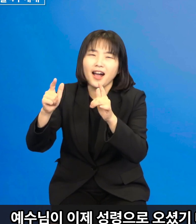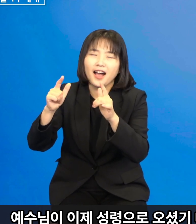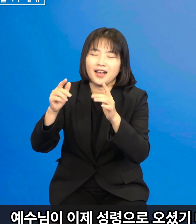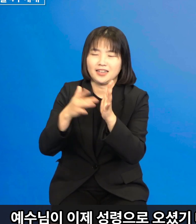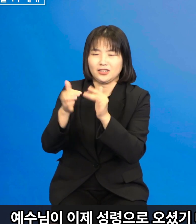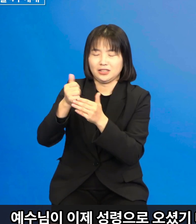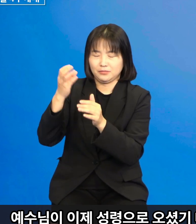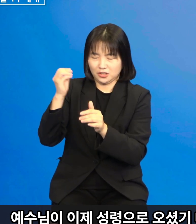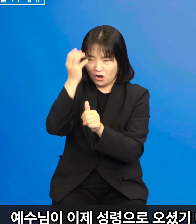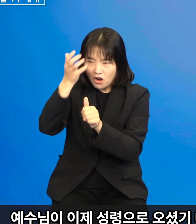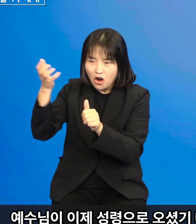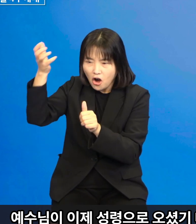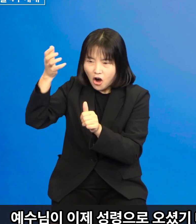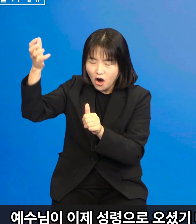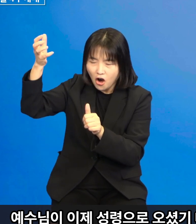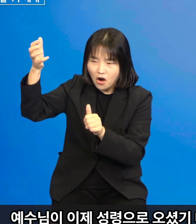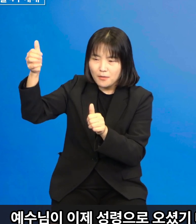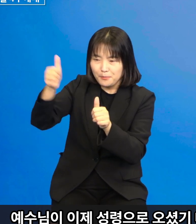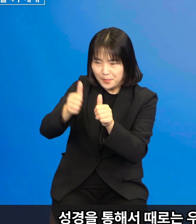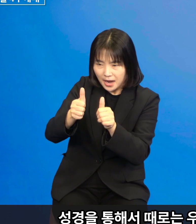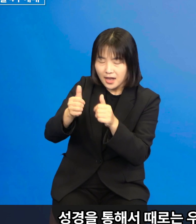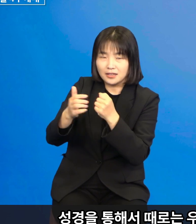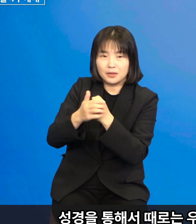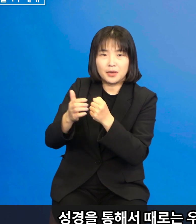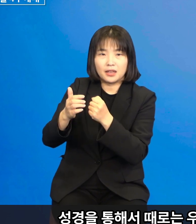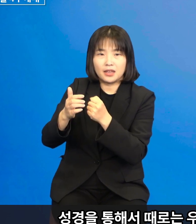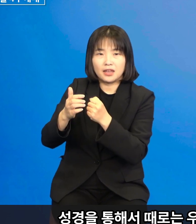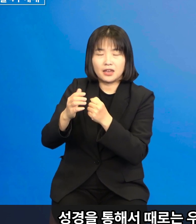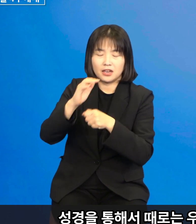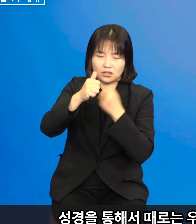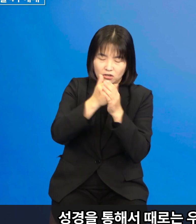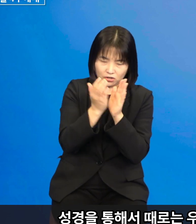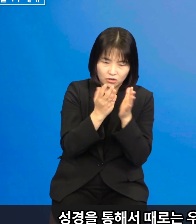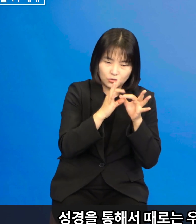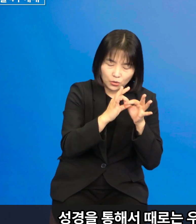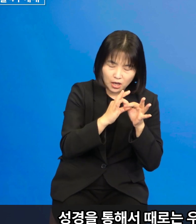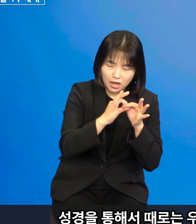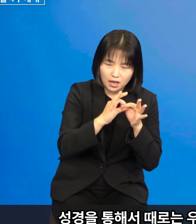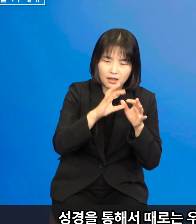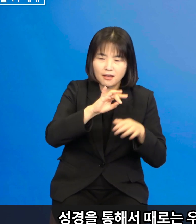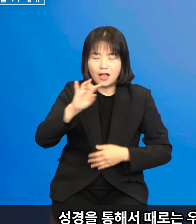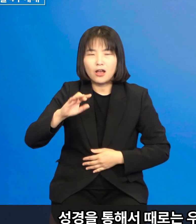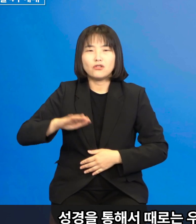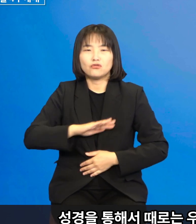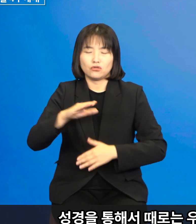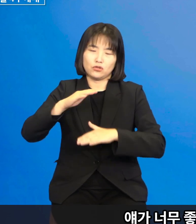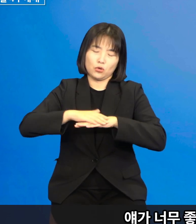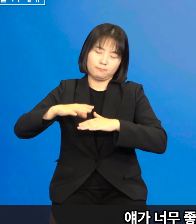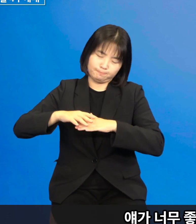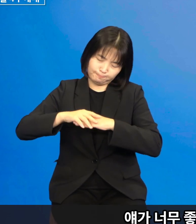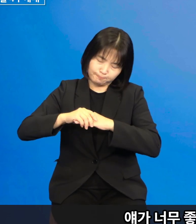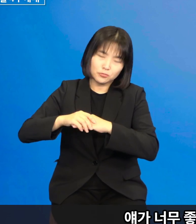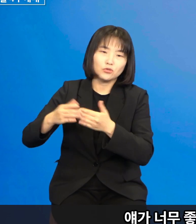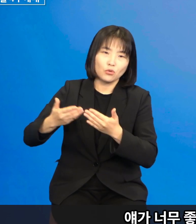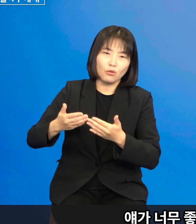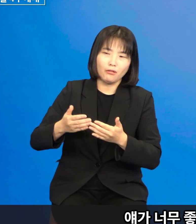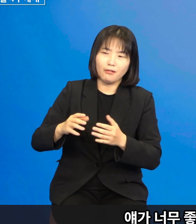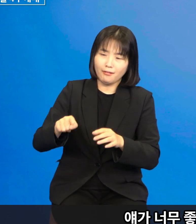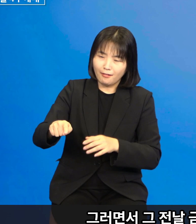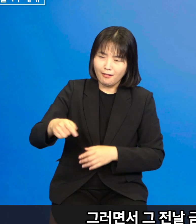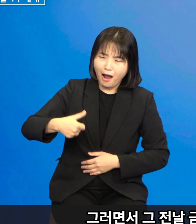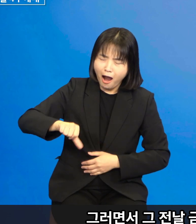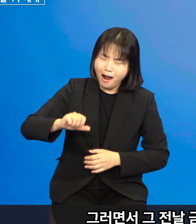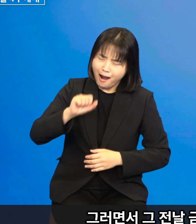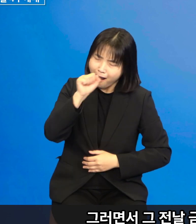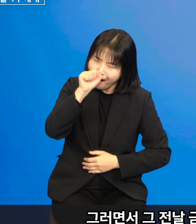오셨기 때문에 그렇게 우리에게 말씀도 하시고 성경을 통해서 때로는 우리의 손을 잡아주기도 하시고, 얘가 너무 좋아하더라는